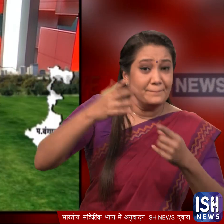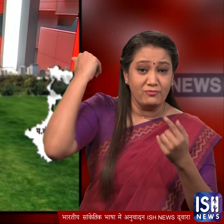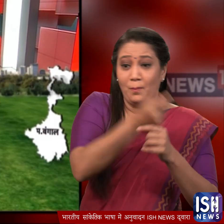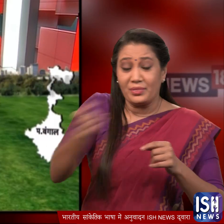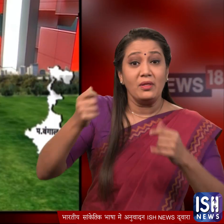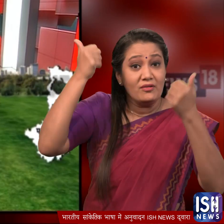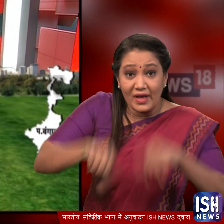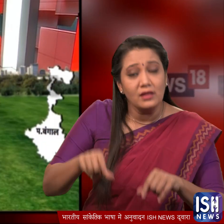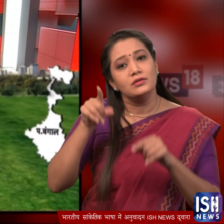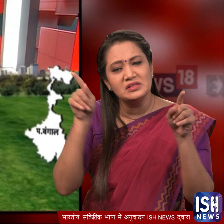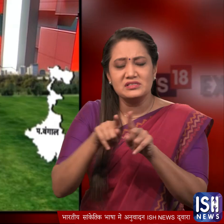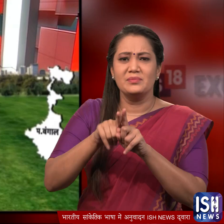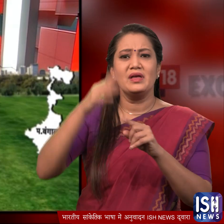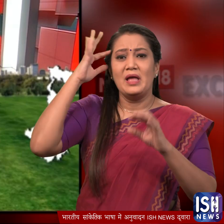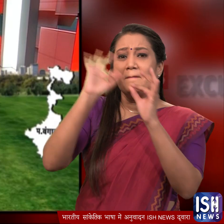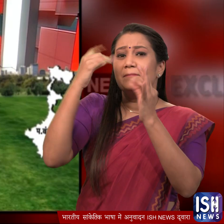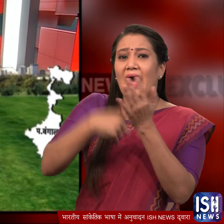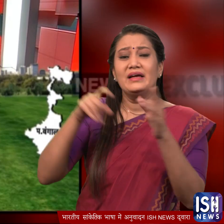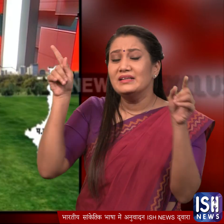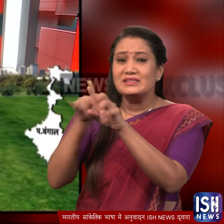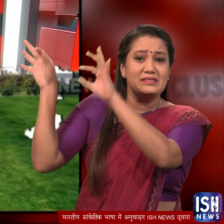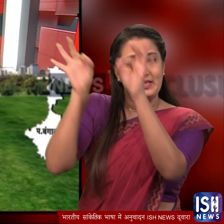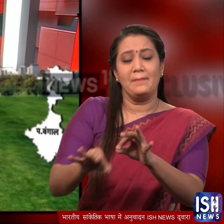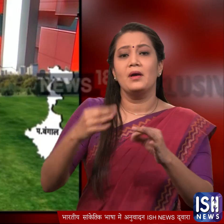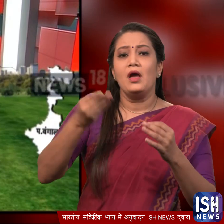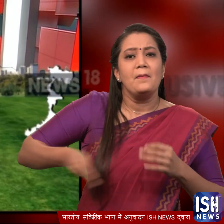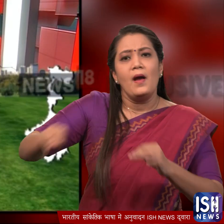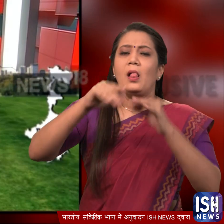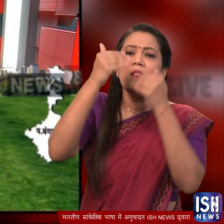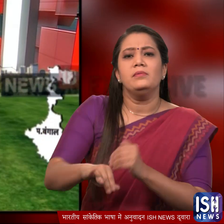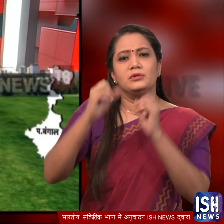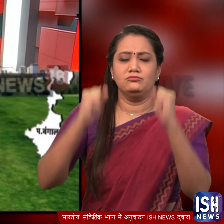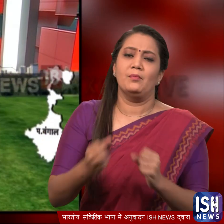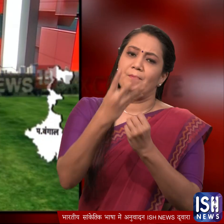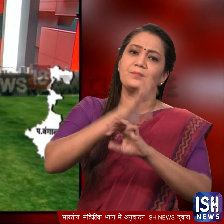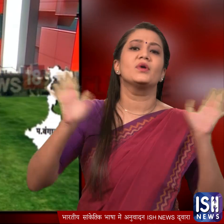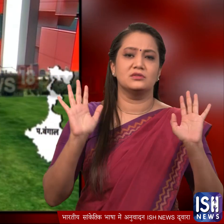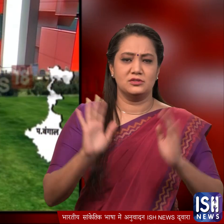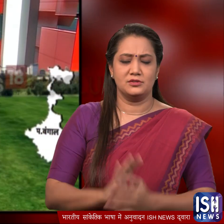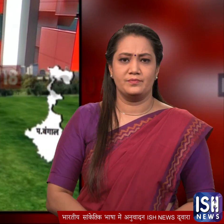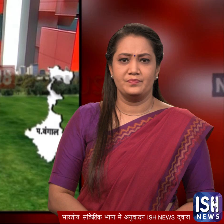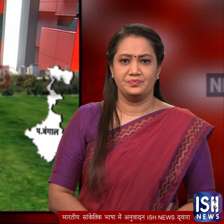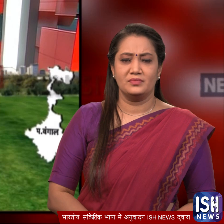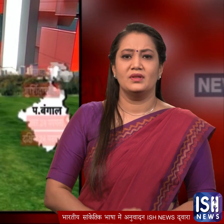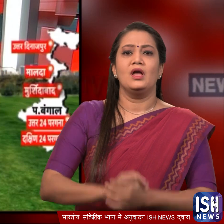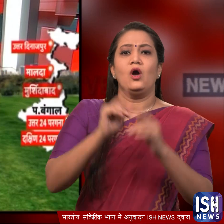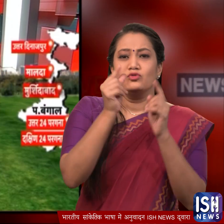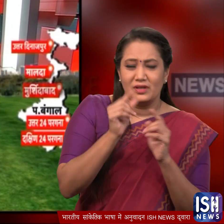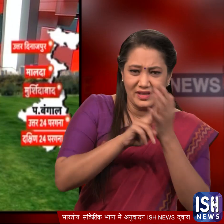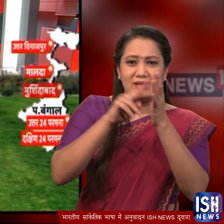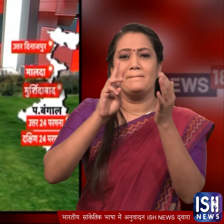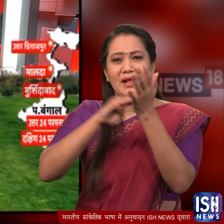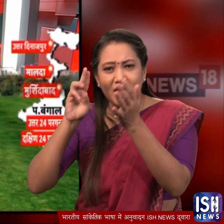किया और इस नतीजे पर पहुंचे कि वो बिहार की तर्ज पर बंगाल में भी सीमित सीटों पर अपनी पूरी ताकत झोंकेंगे, जिनमें उत्तर